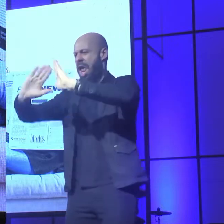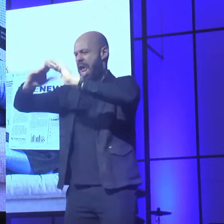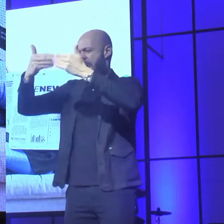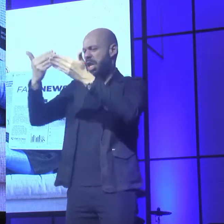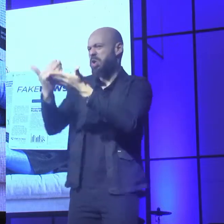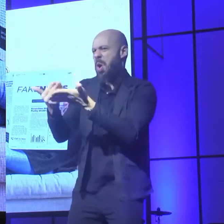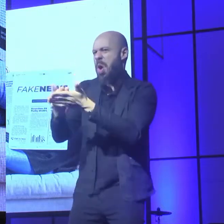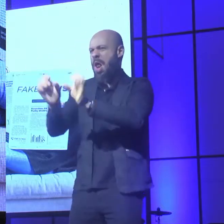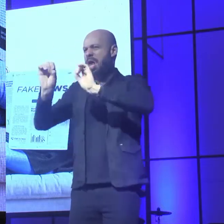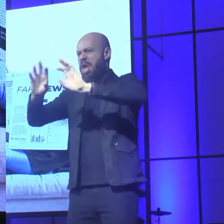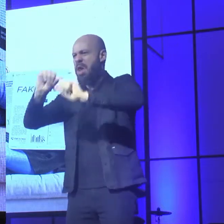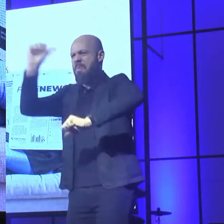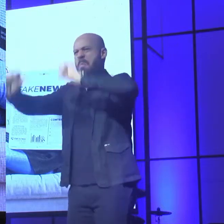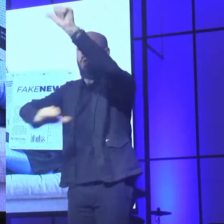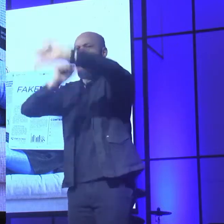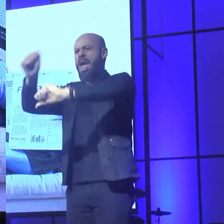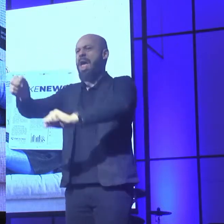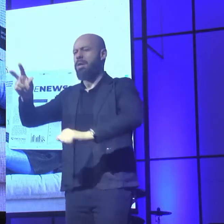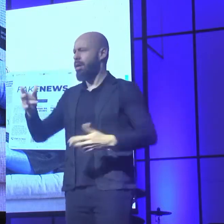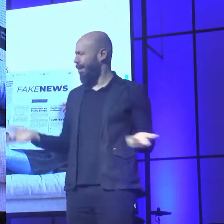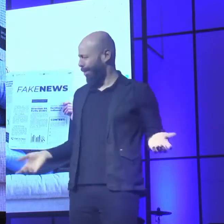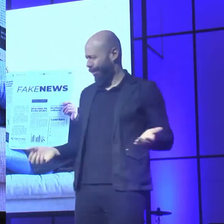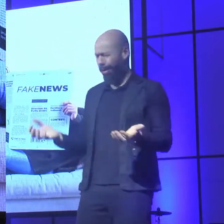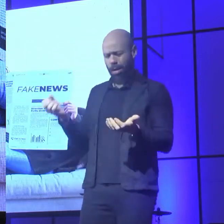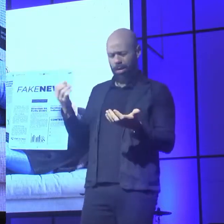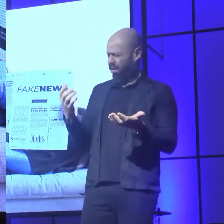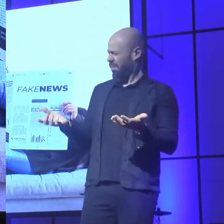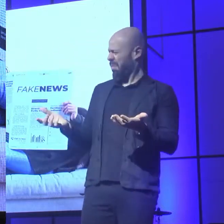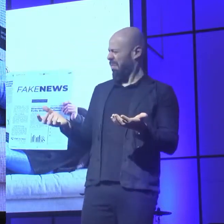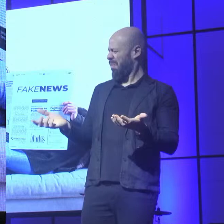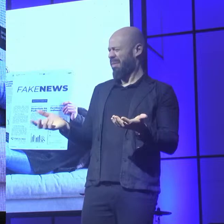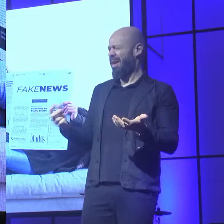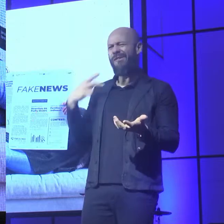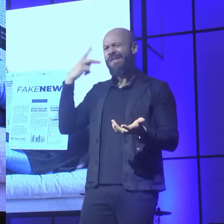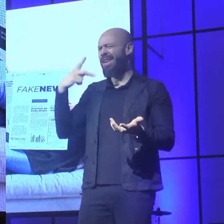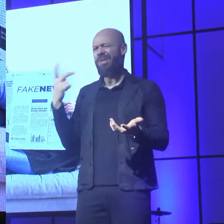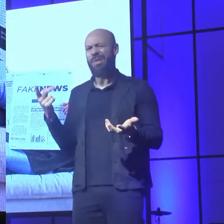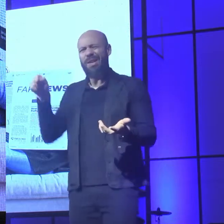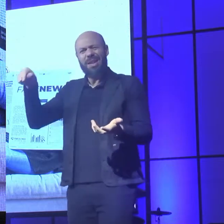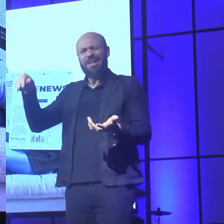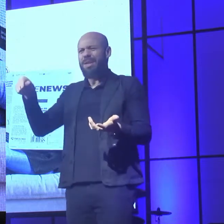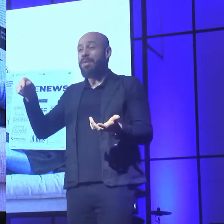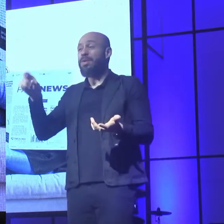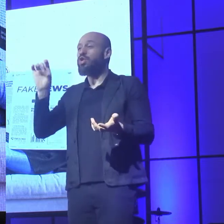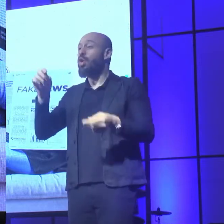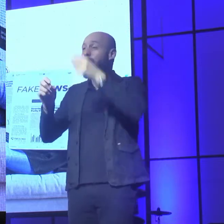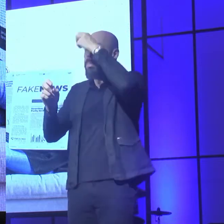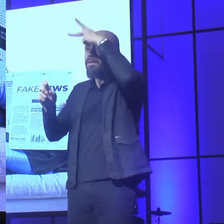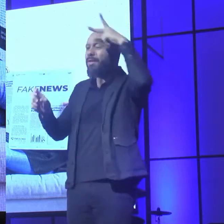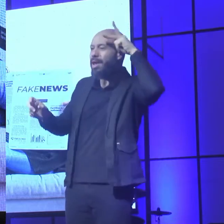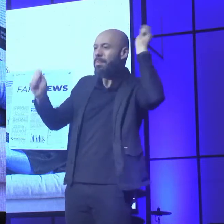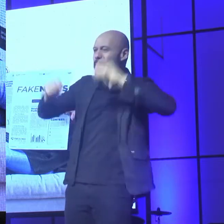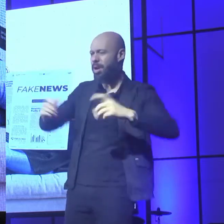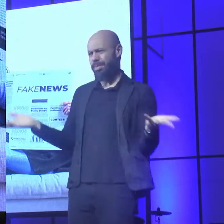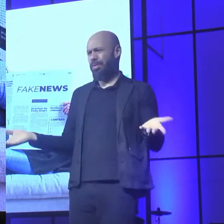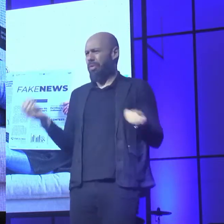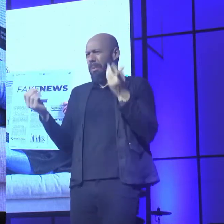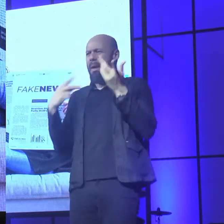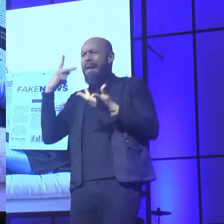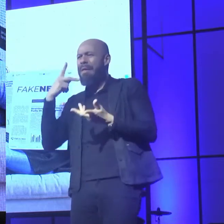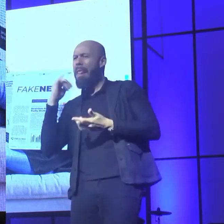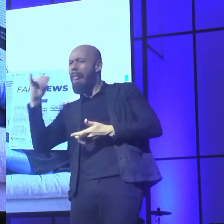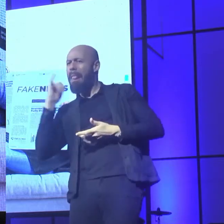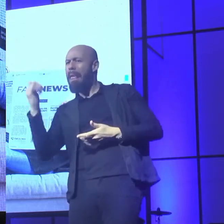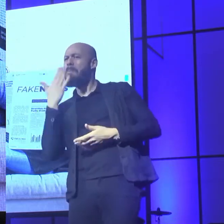ensinos. Eu fico pensando, esse cara não sabe nem o que um vereador faz numa cidade. E está vendendo uma coisa que é uma